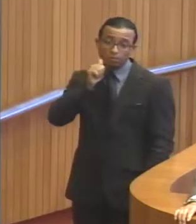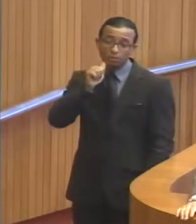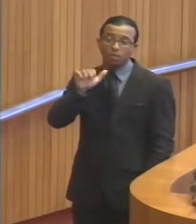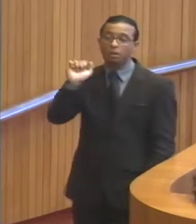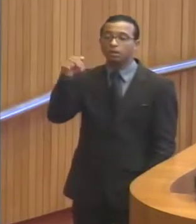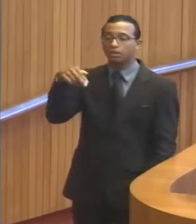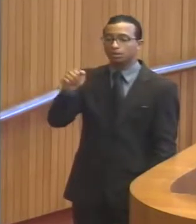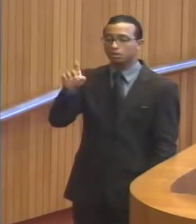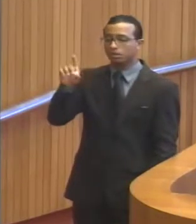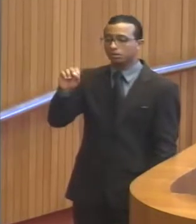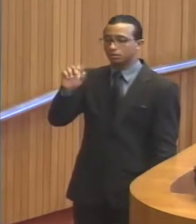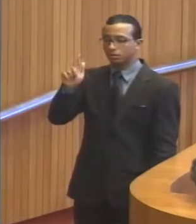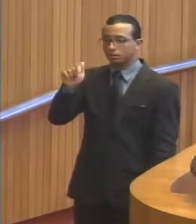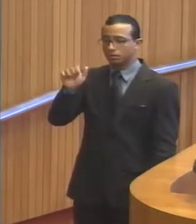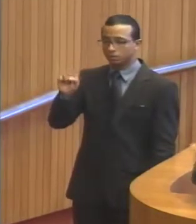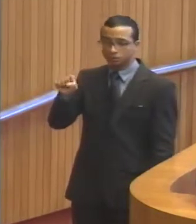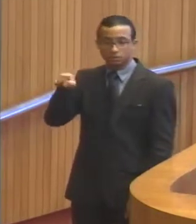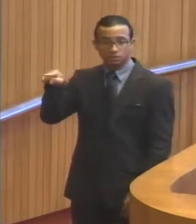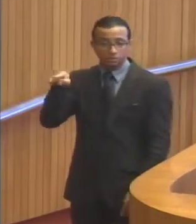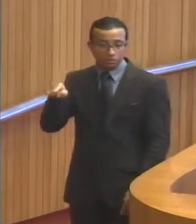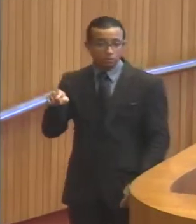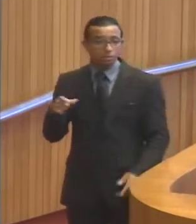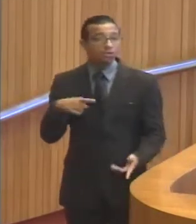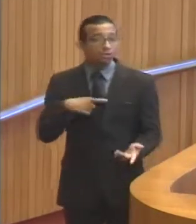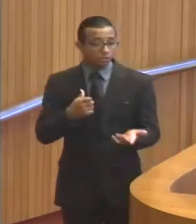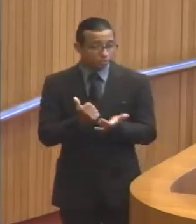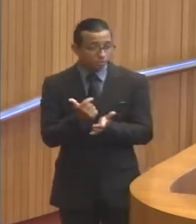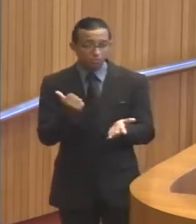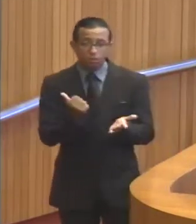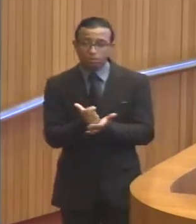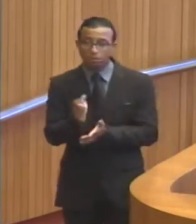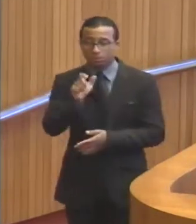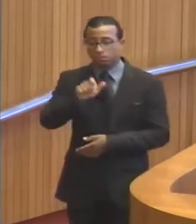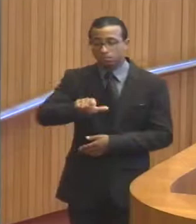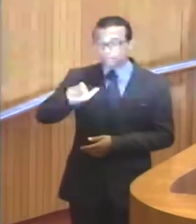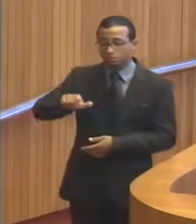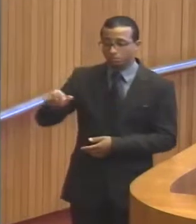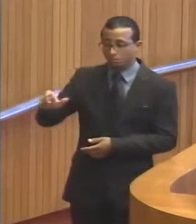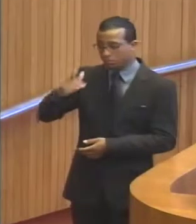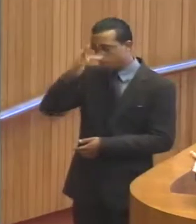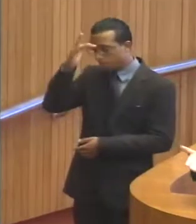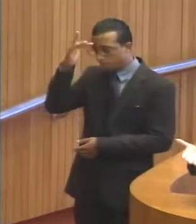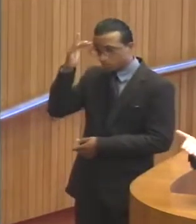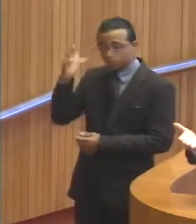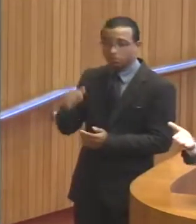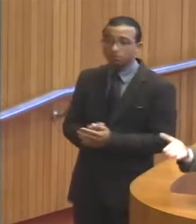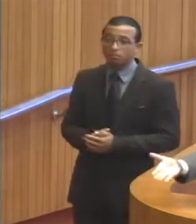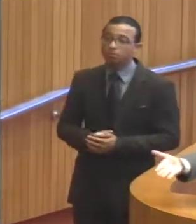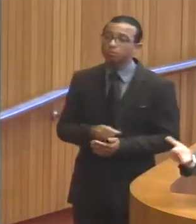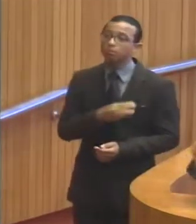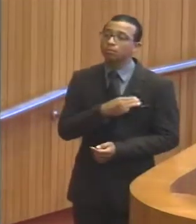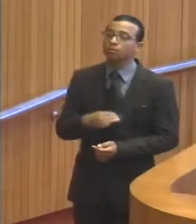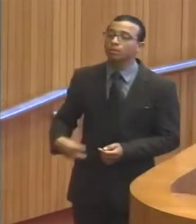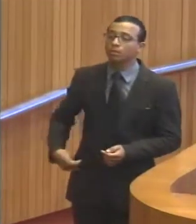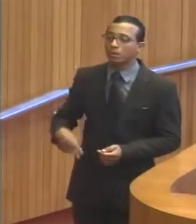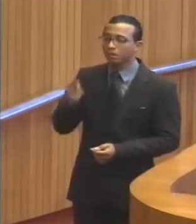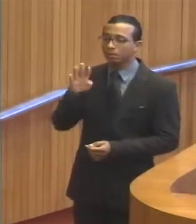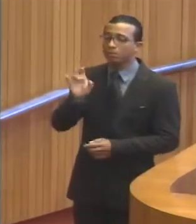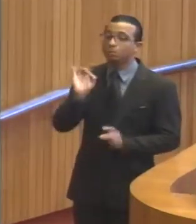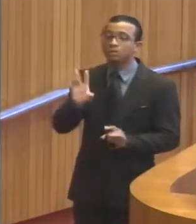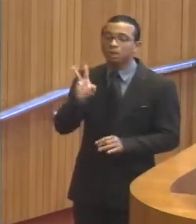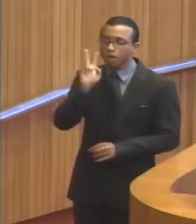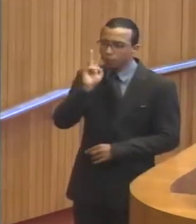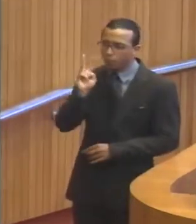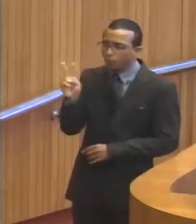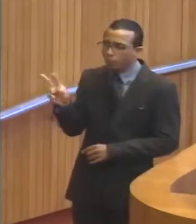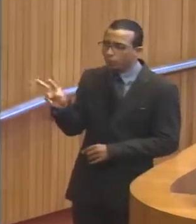Gás. Está comprando gente, pessoas, que o Ministério Público é só olhar.